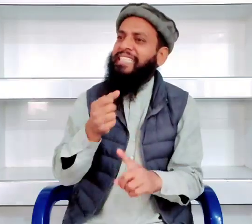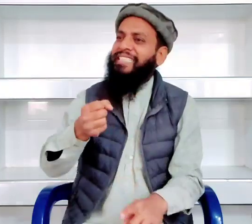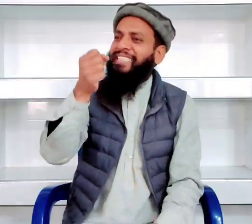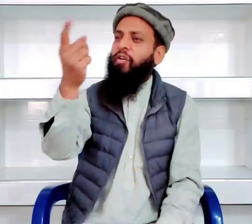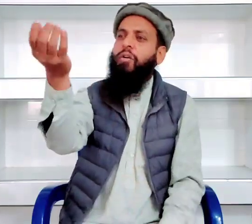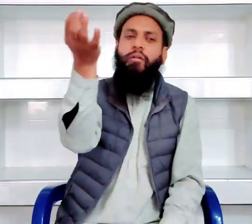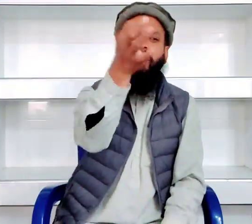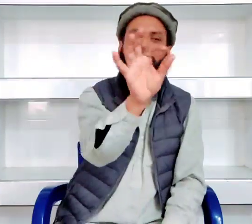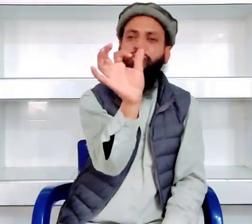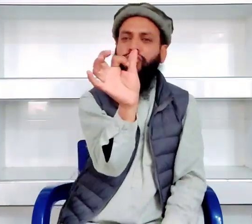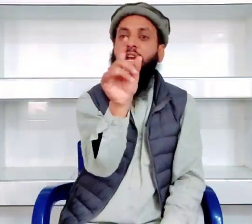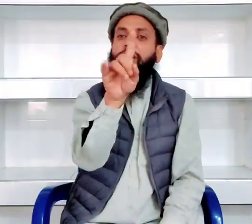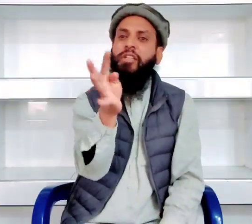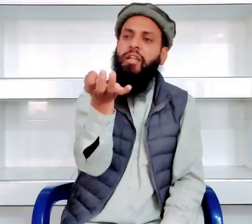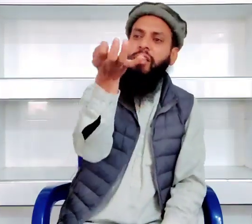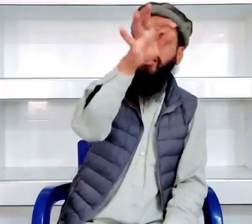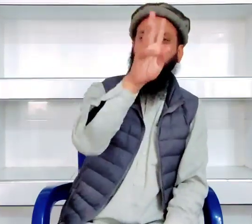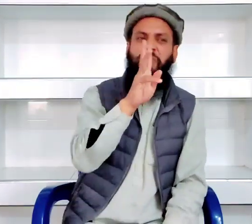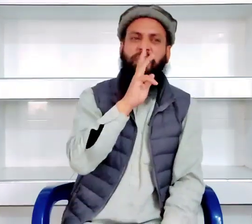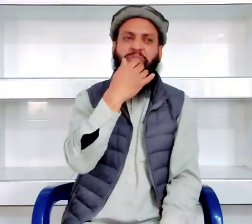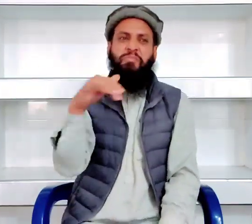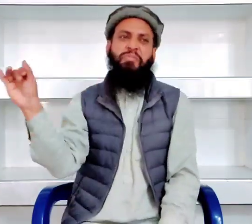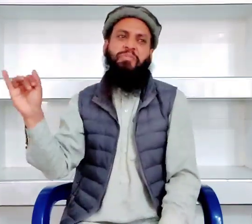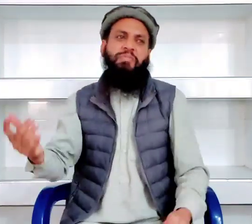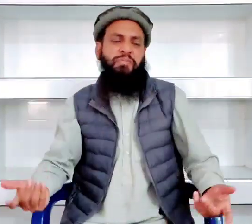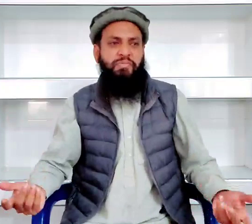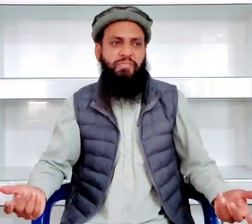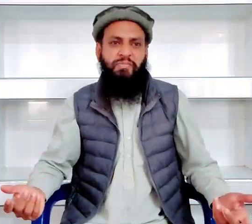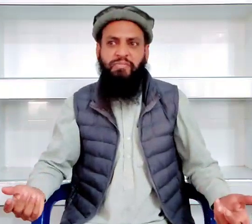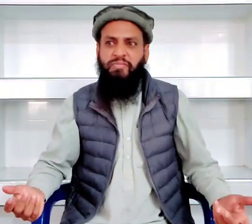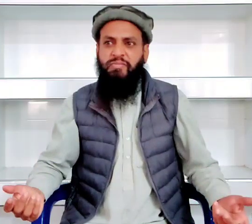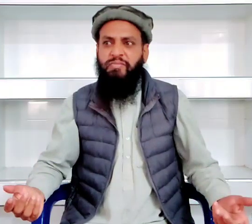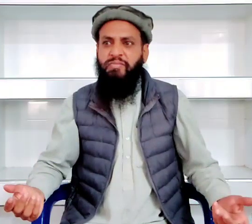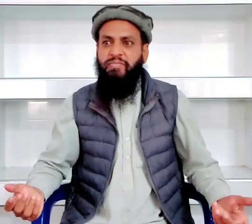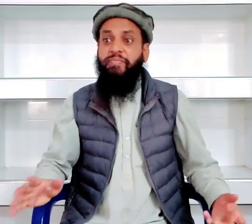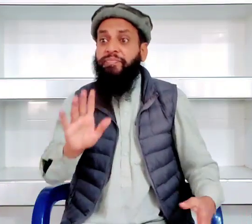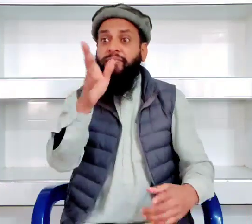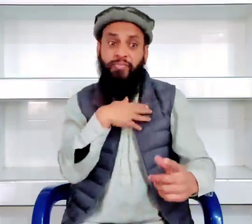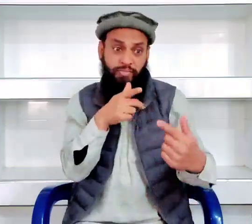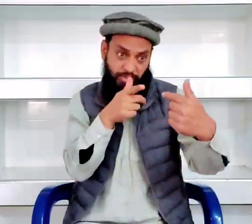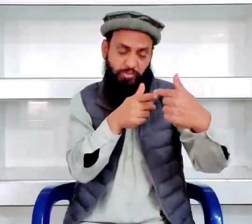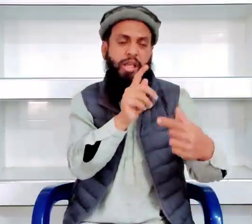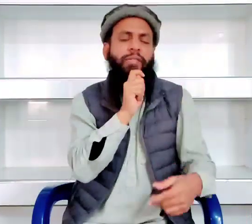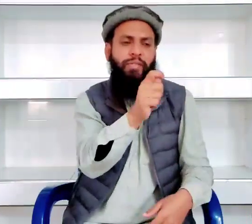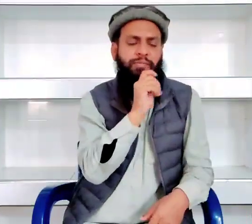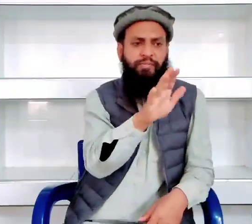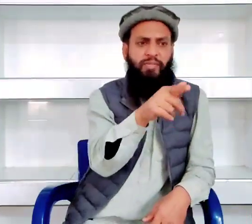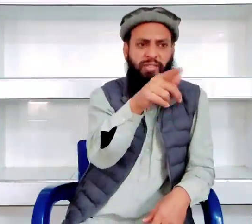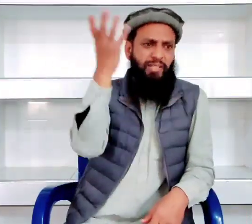کی ہے کہ ادھار اور نقد کا فرق جڑے اینو حرام قرار دے دے نے وہ آتے ہیں کہ جناب جبر نے